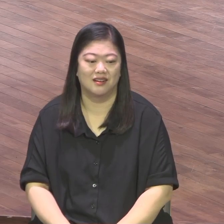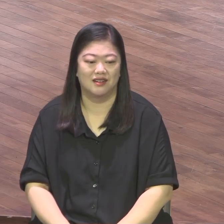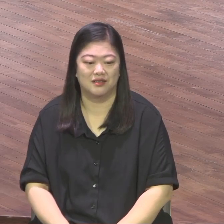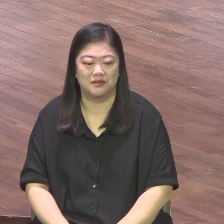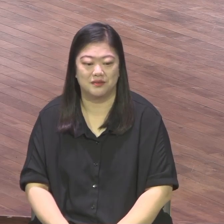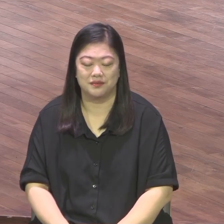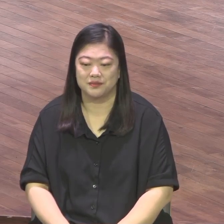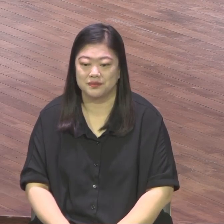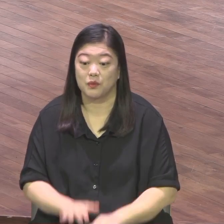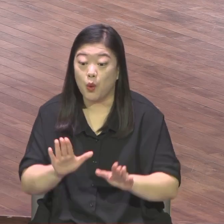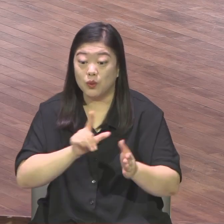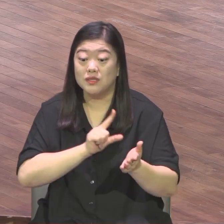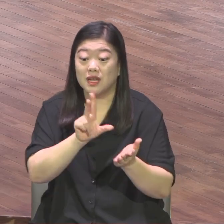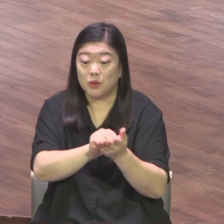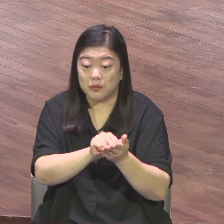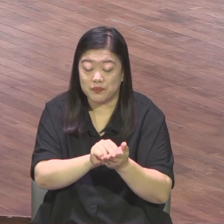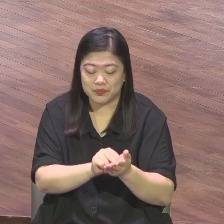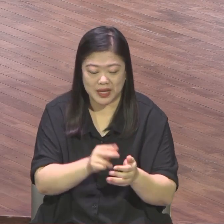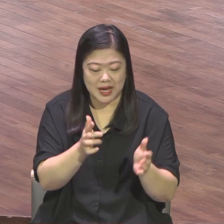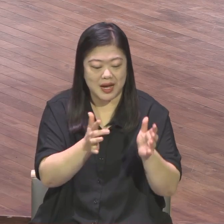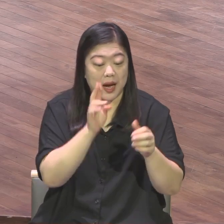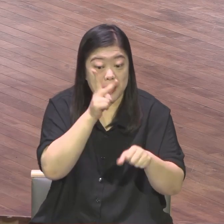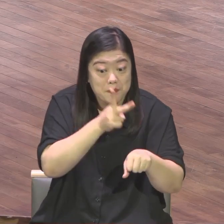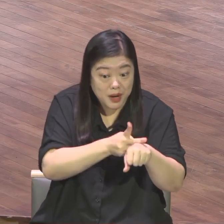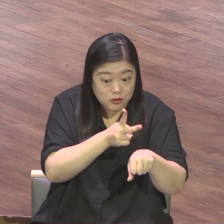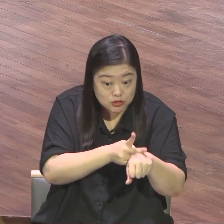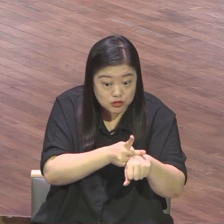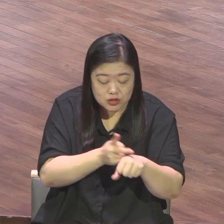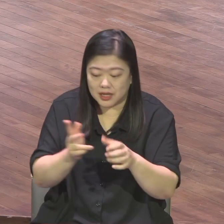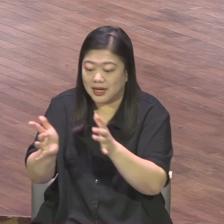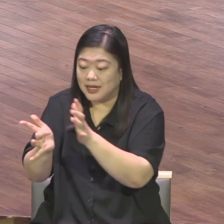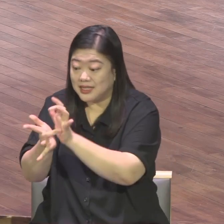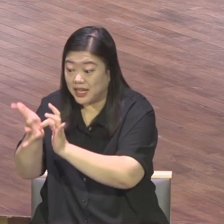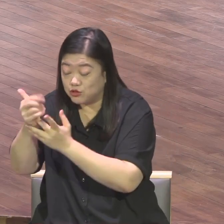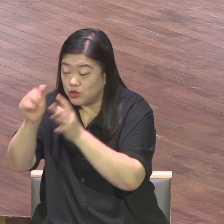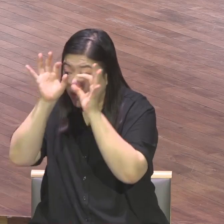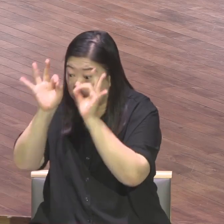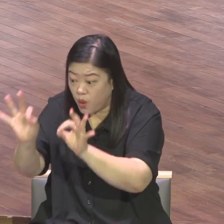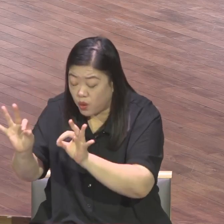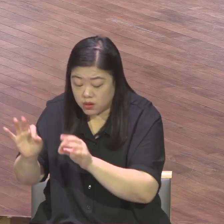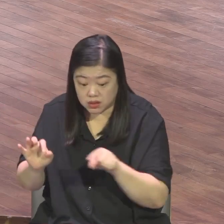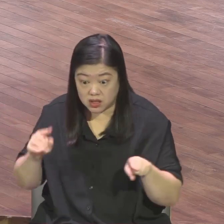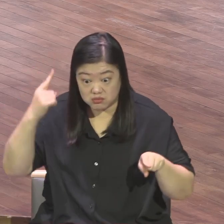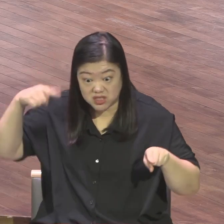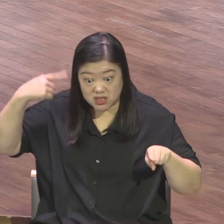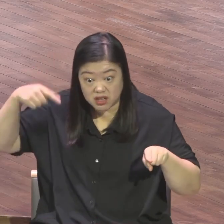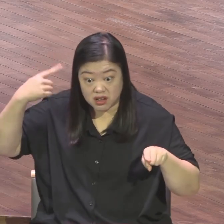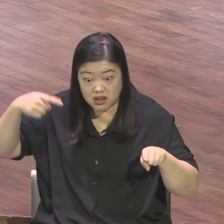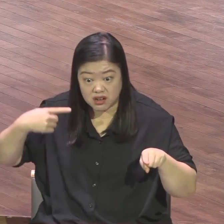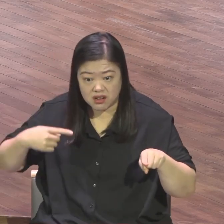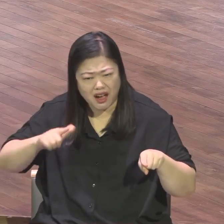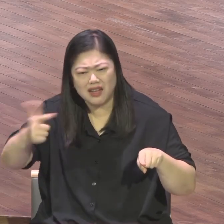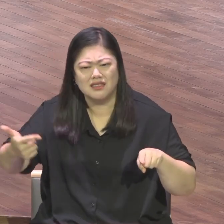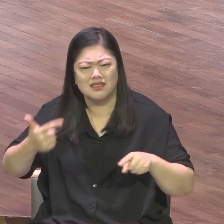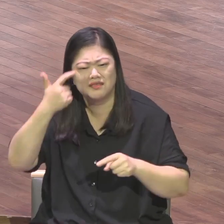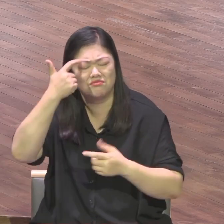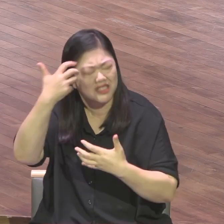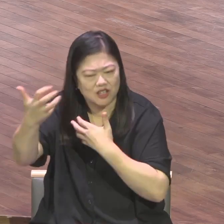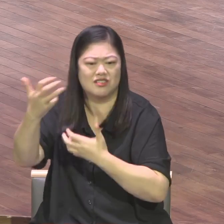오늘 본문 제목이 뭐요? 예수의 미친 바울. 자, 이 의미가 그 말인데 사도